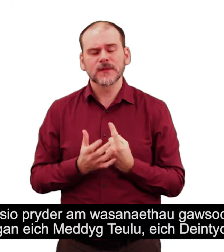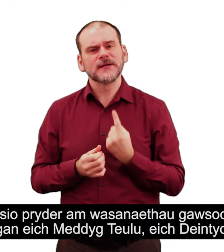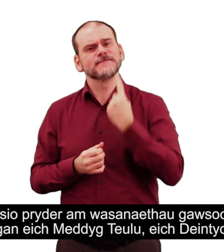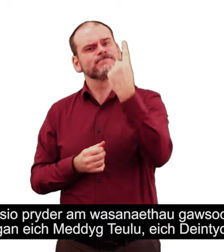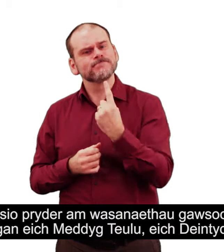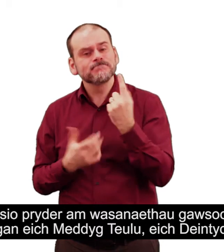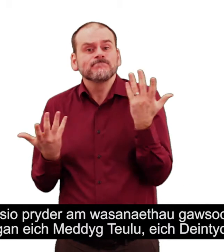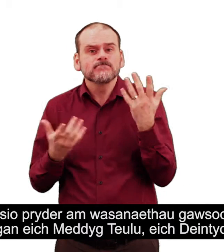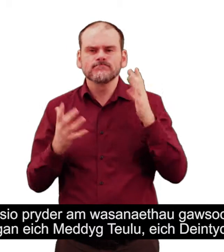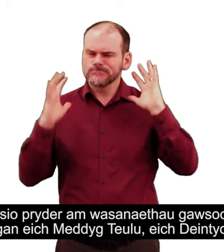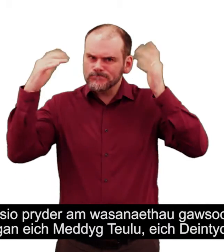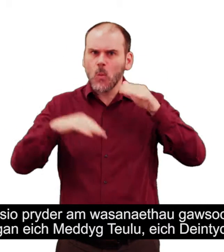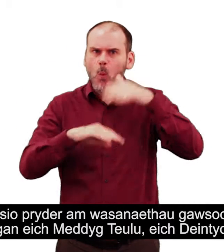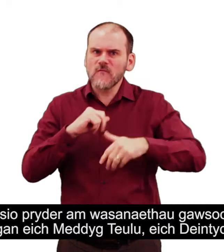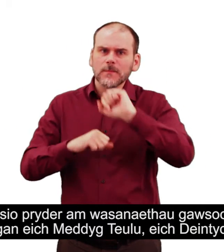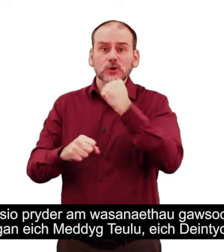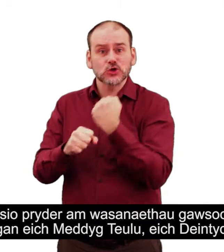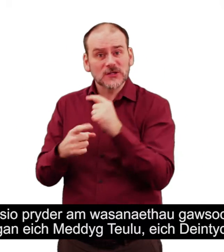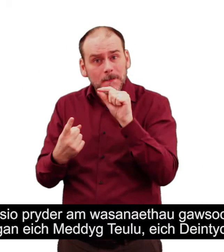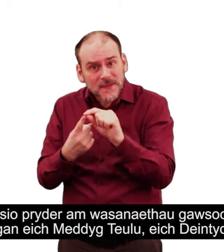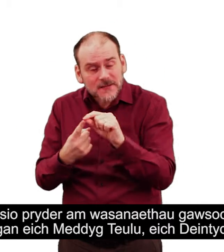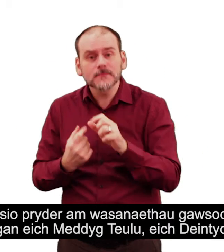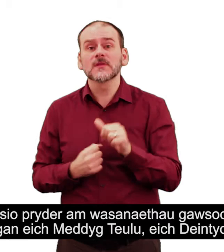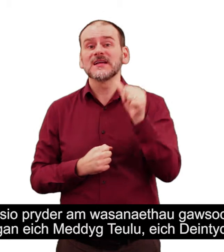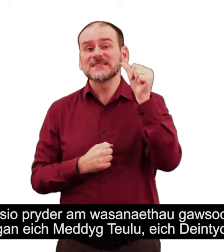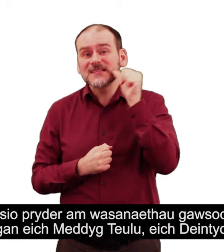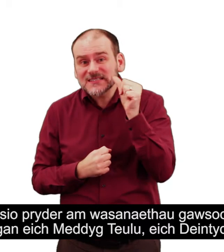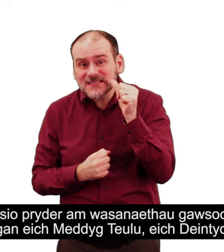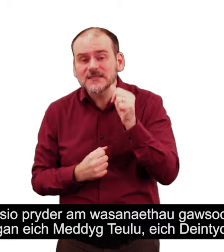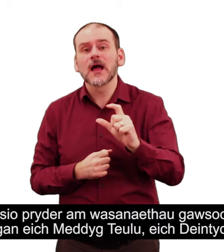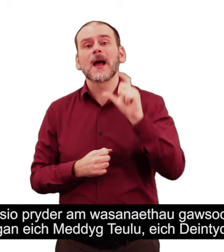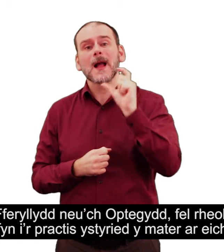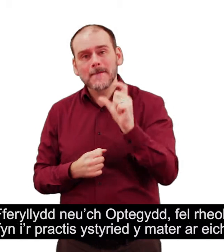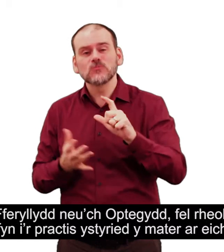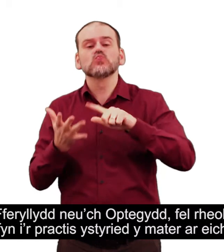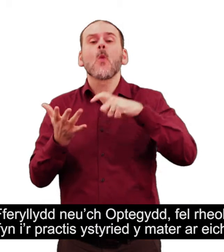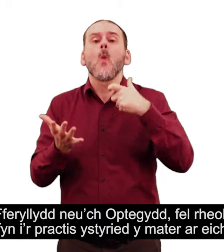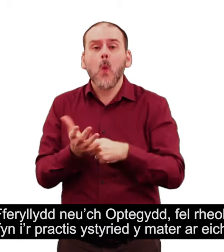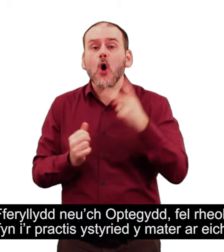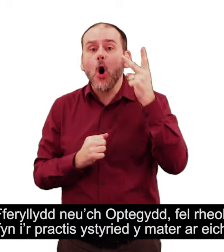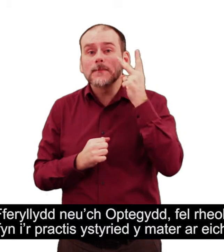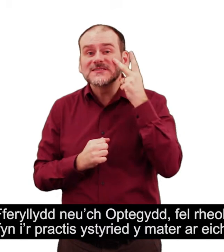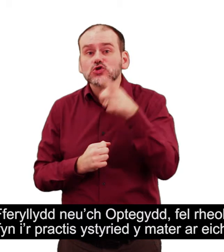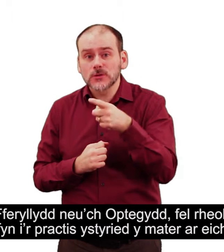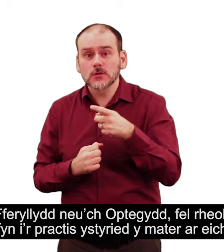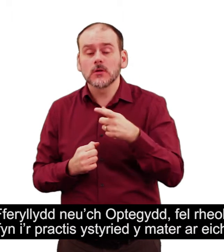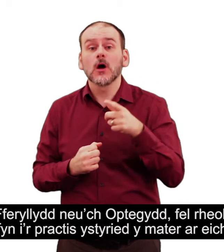I leisio pryder am wasanaethau gawsoch chi gan eich meddyg teulu, eich deintydd, eich fferyllydd neu choptegydd, fel rheol dylech